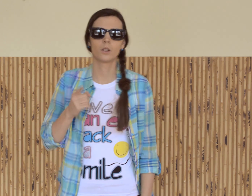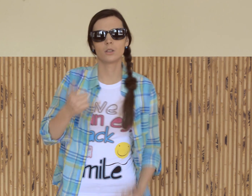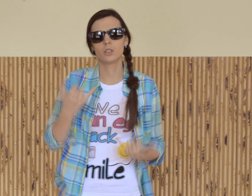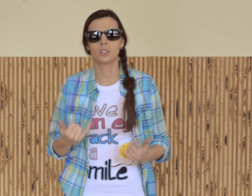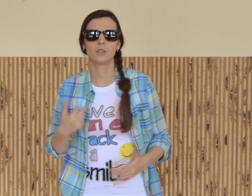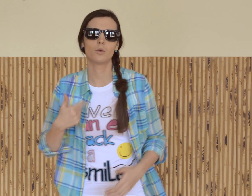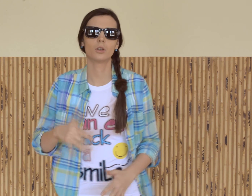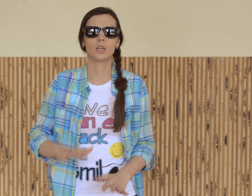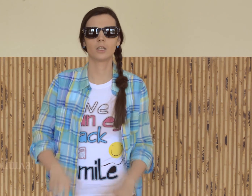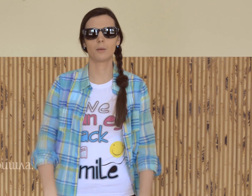Ты сегодня не пришла.